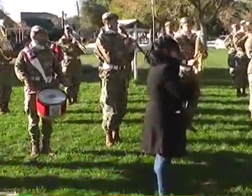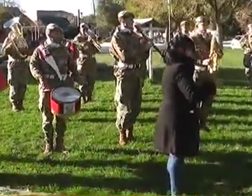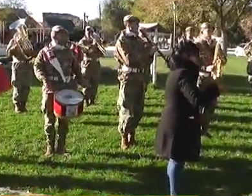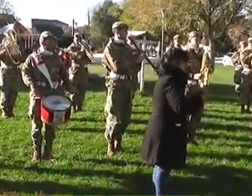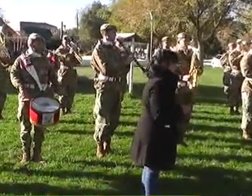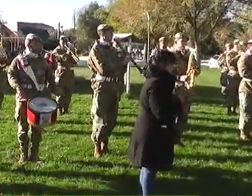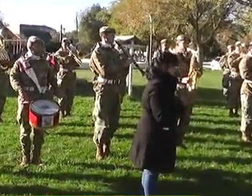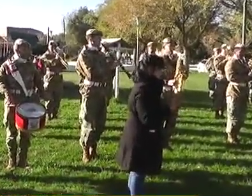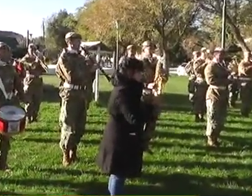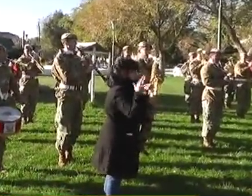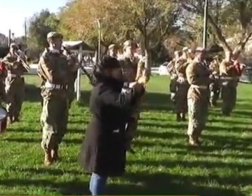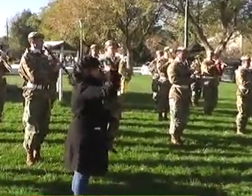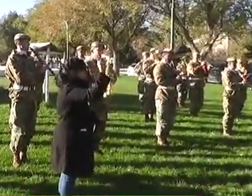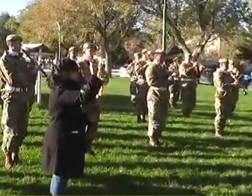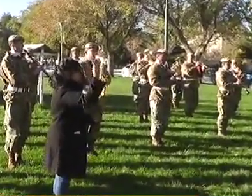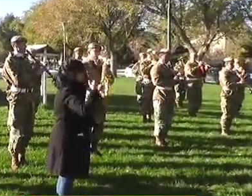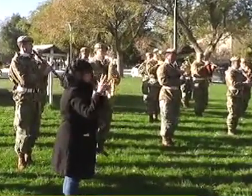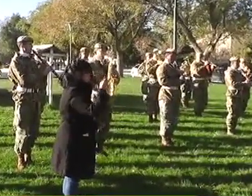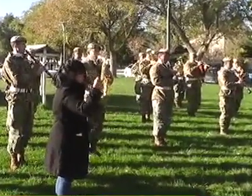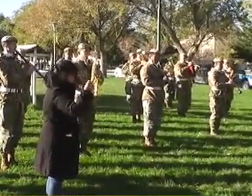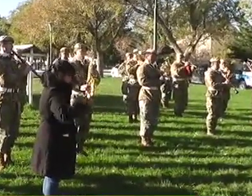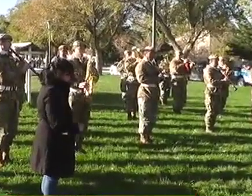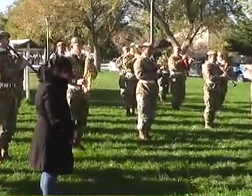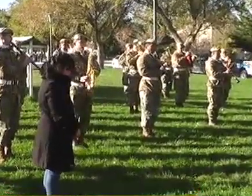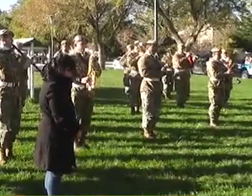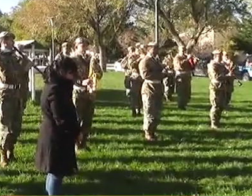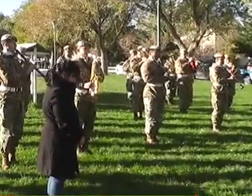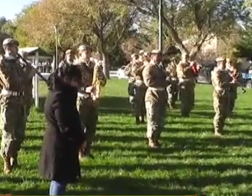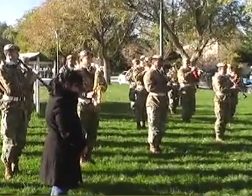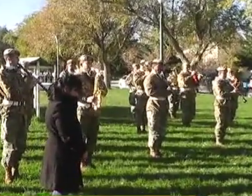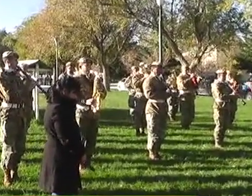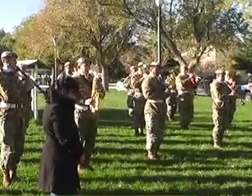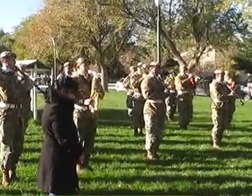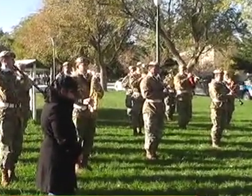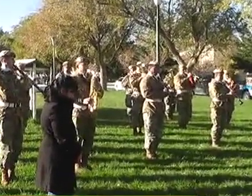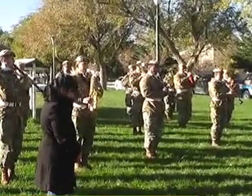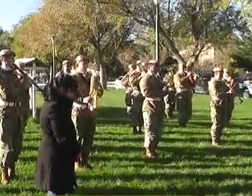donde la celebración de victoria gana en intensidad.